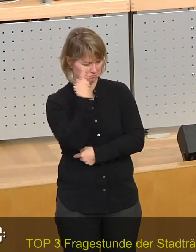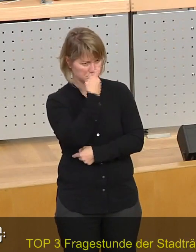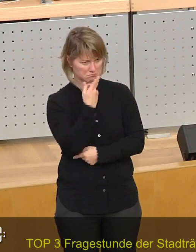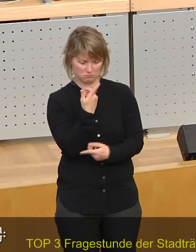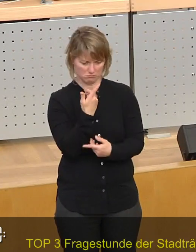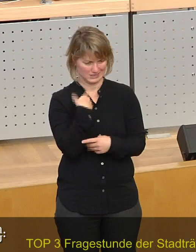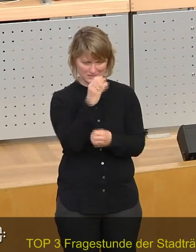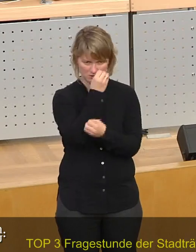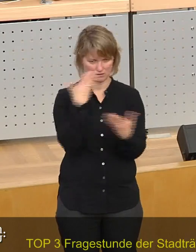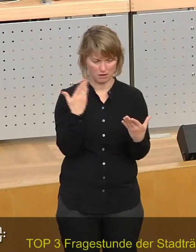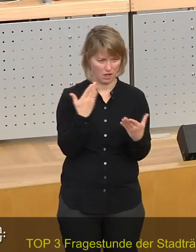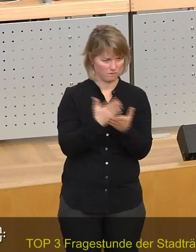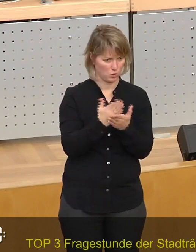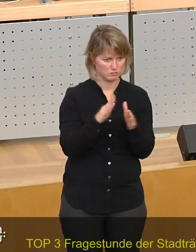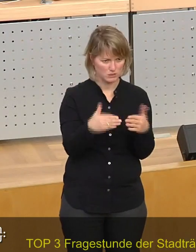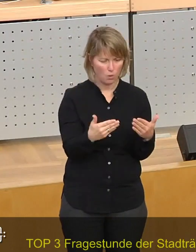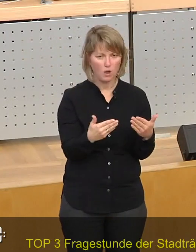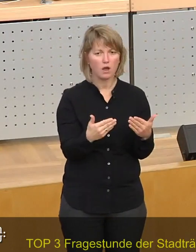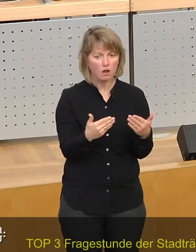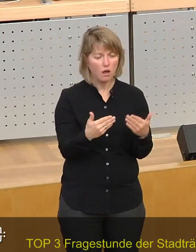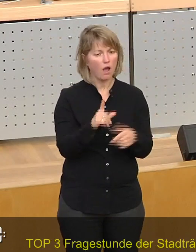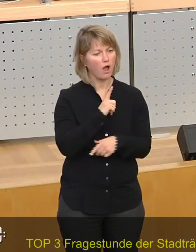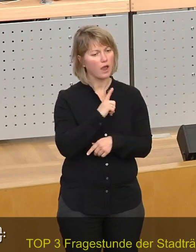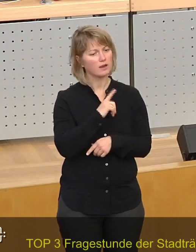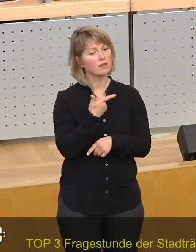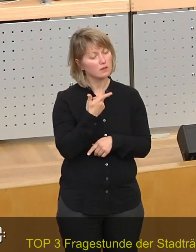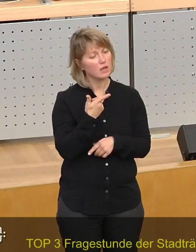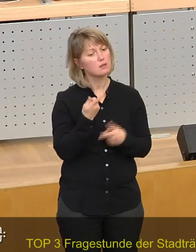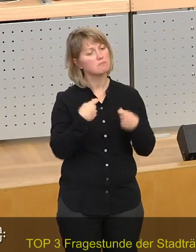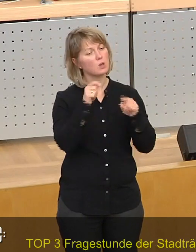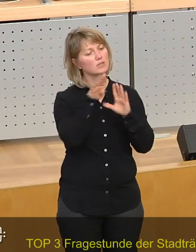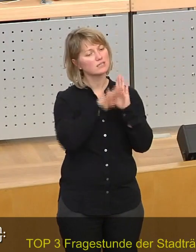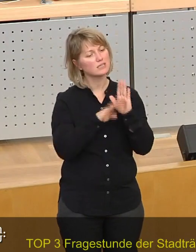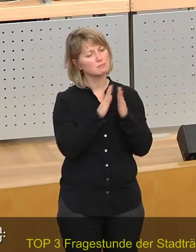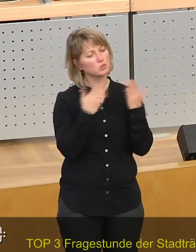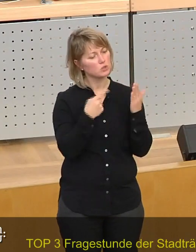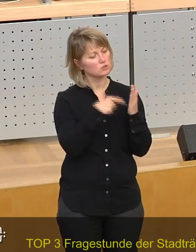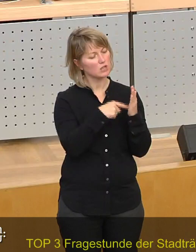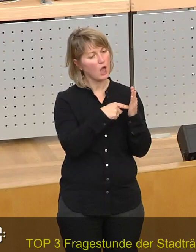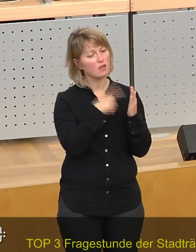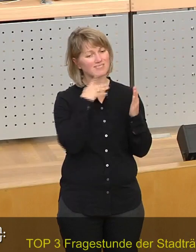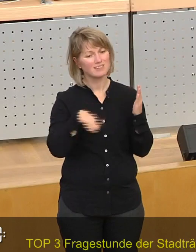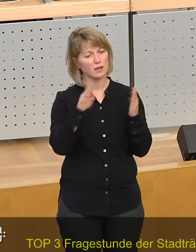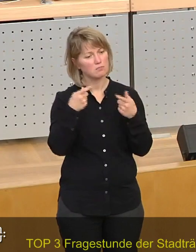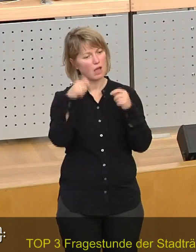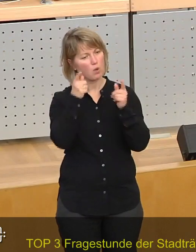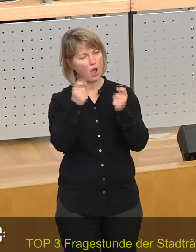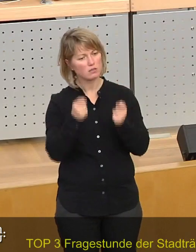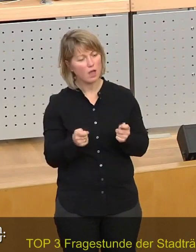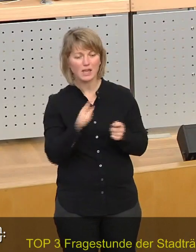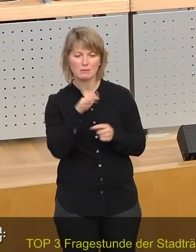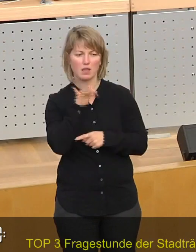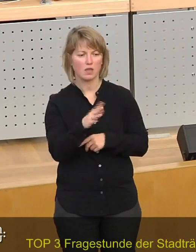das Verständnis. Denn nach der Kenntnis der Rechtslage des Baugesetzbuches sind die Bauanträge ja auf der Grundlage